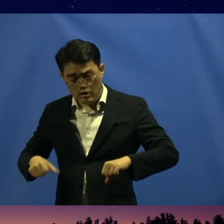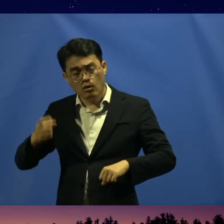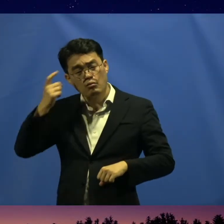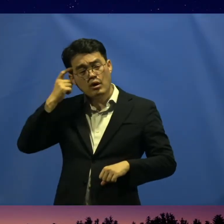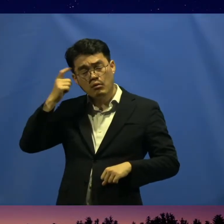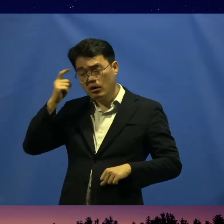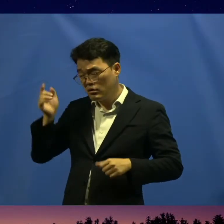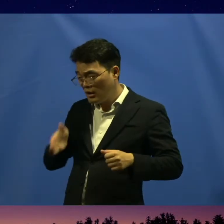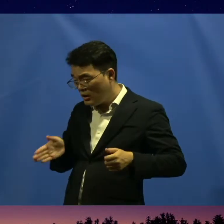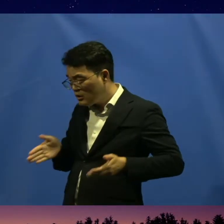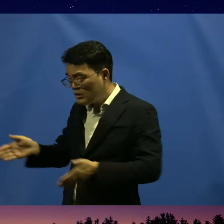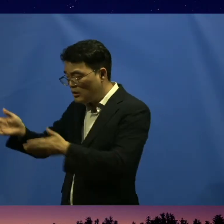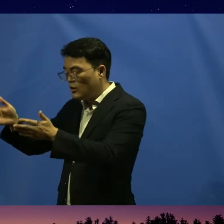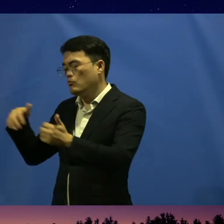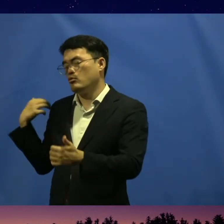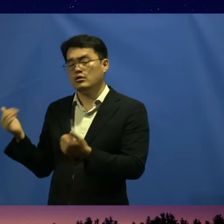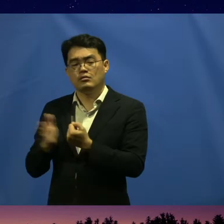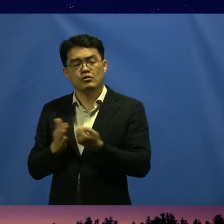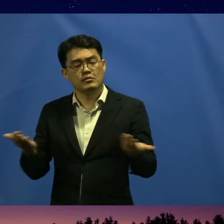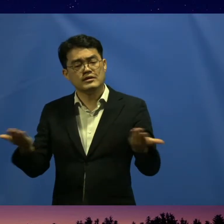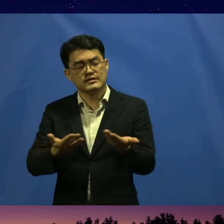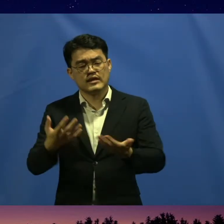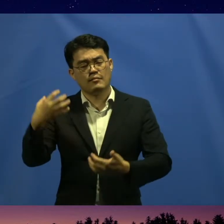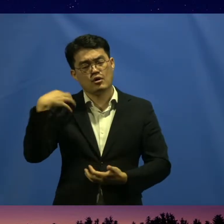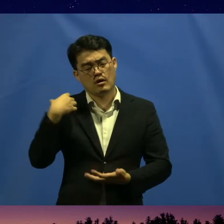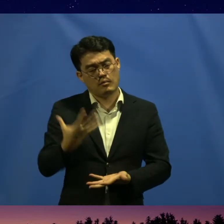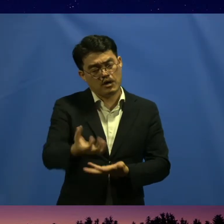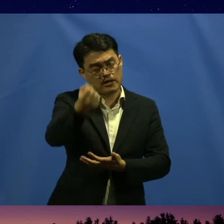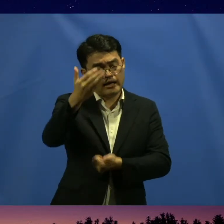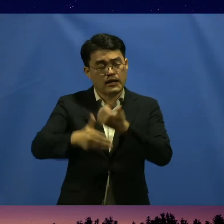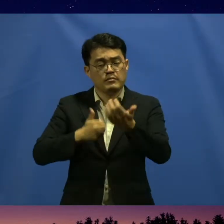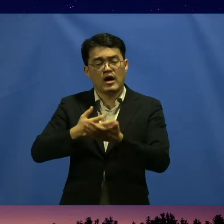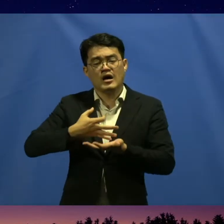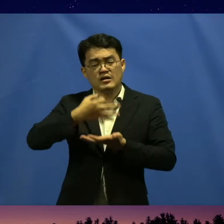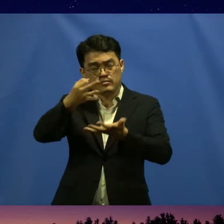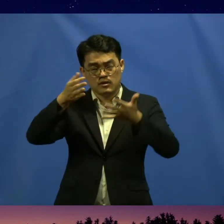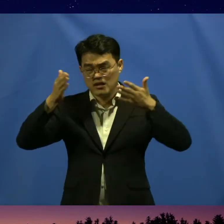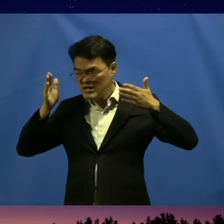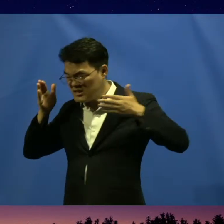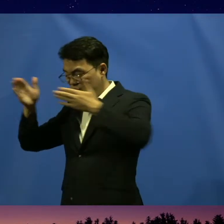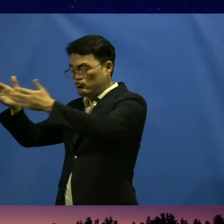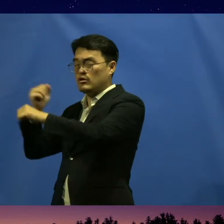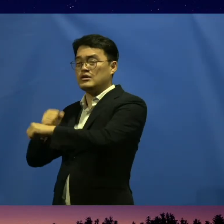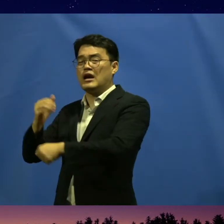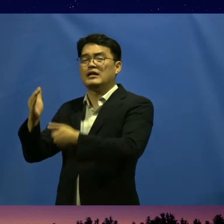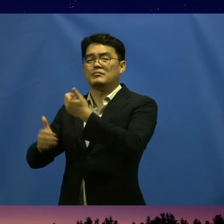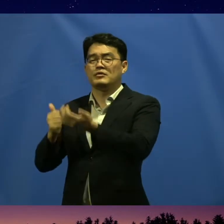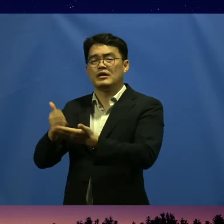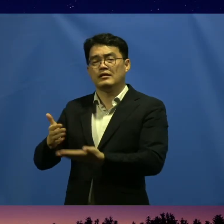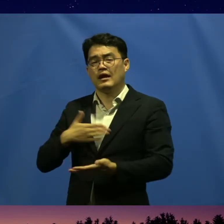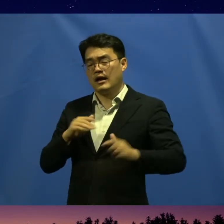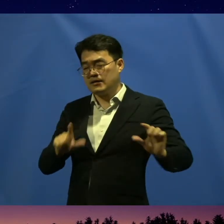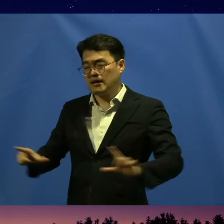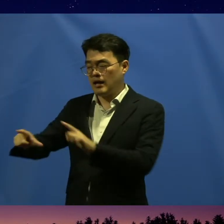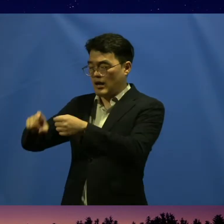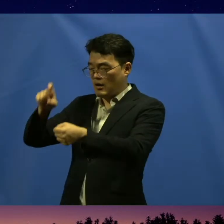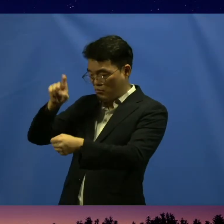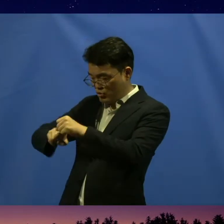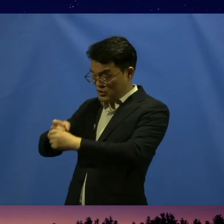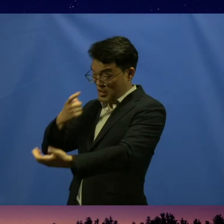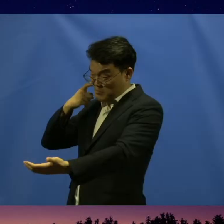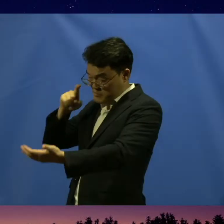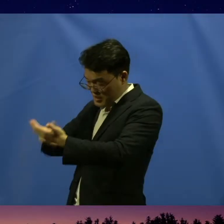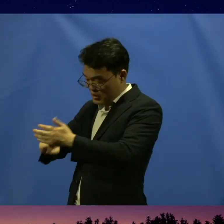때문에 사명을 받았어요. 하나님의 음성을 들었어요. 하나님으로부터 내가 살아야 될 목적과 이유를 이 밤에